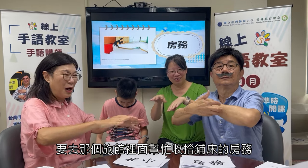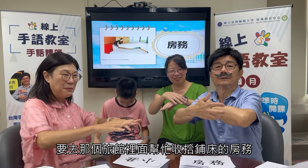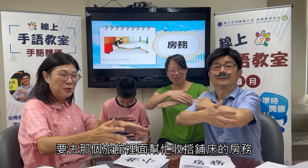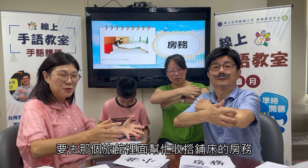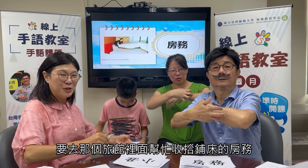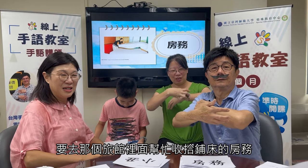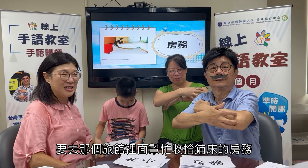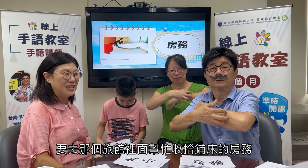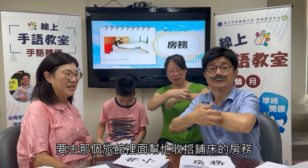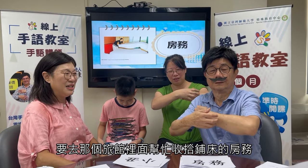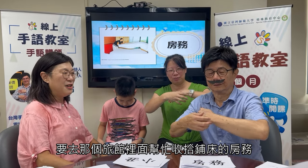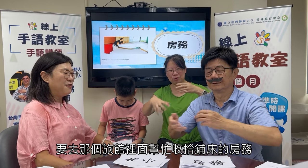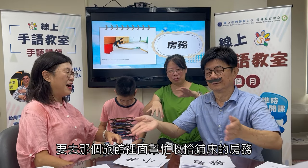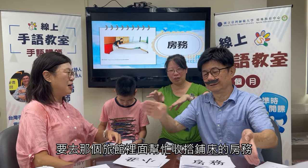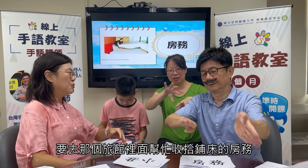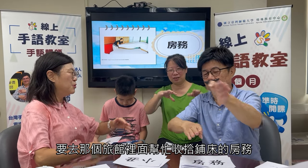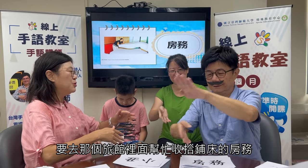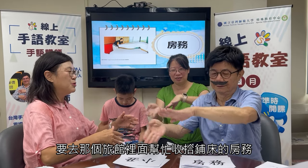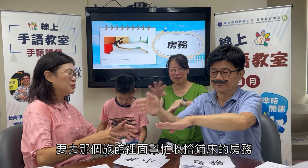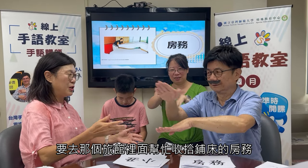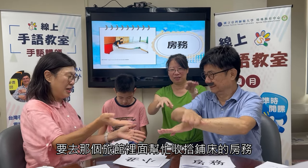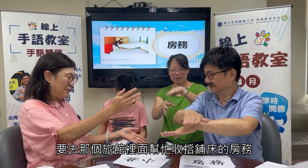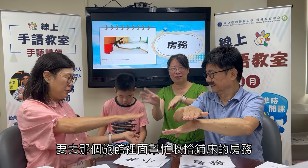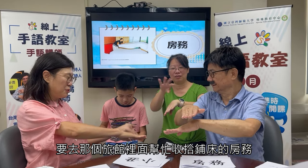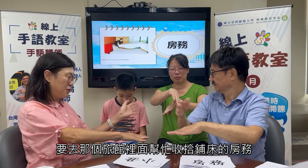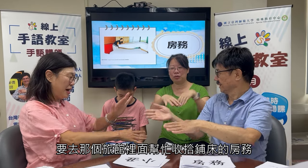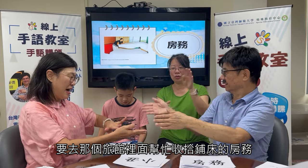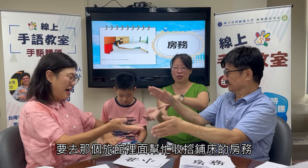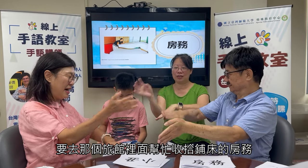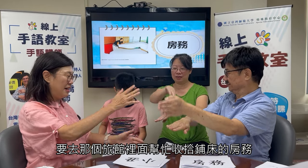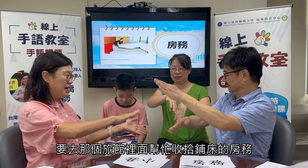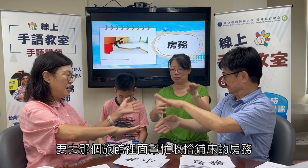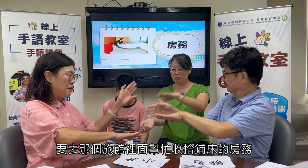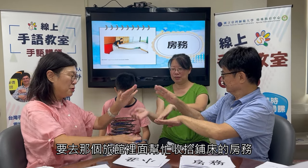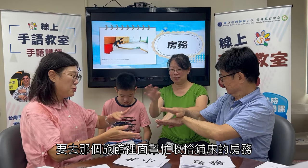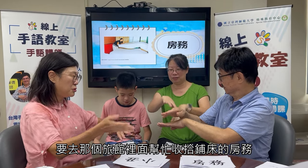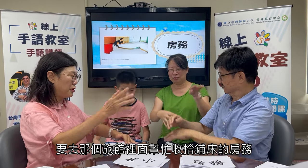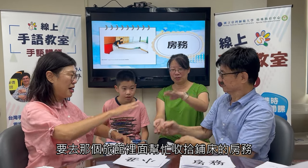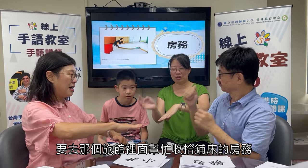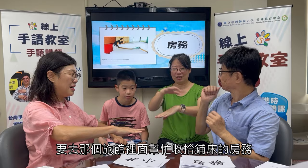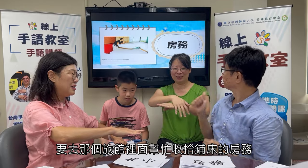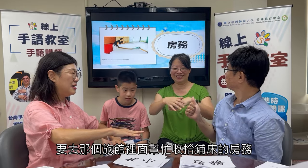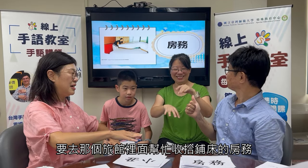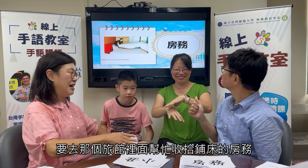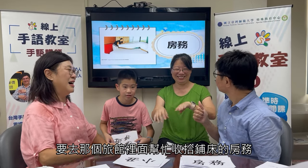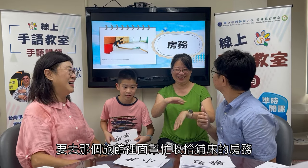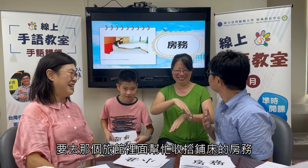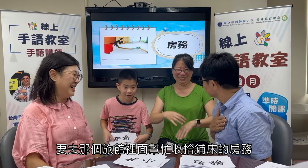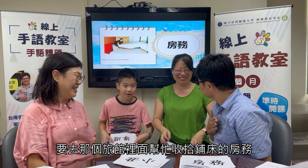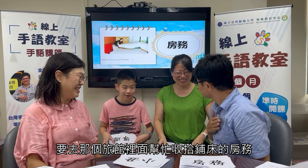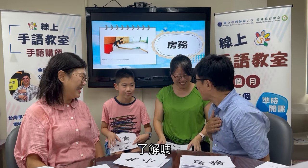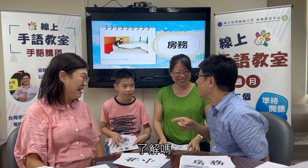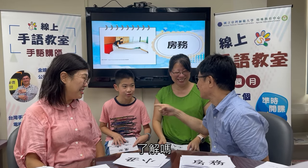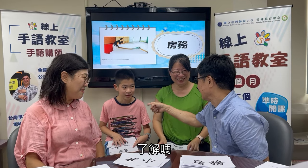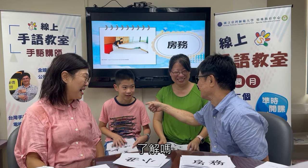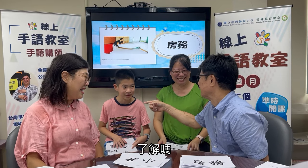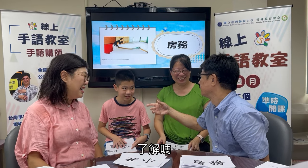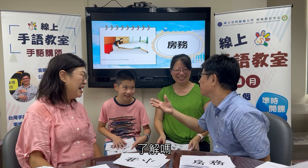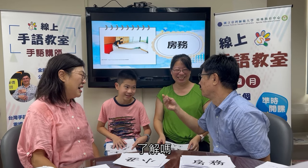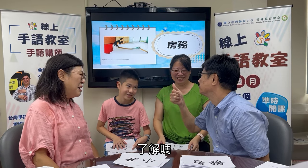铺床的房屋，对呀，铺床，铺床，啊，了解吗？没